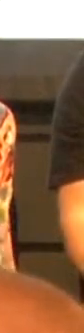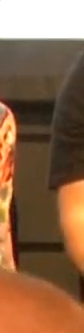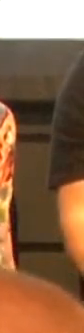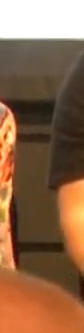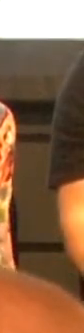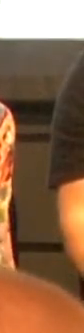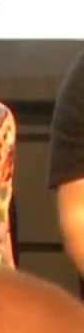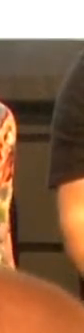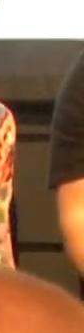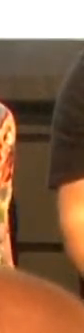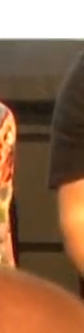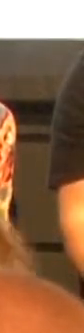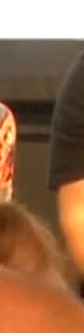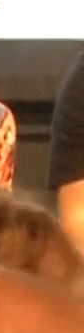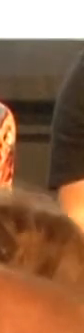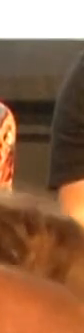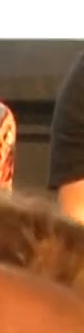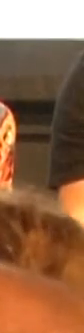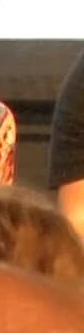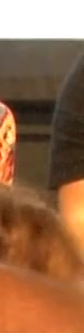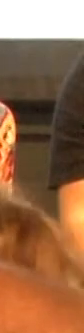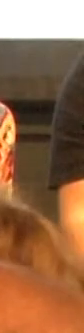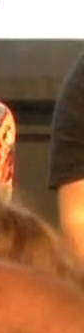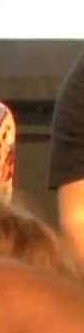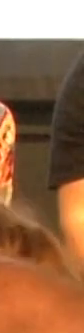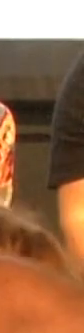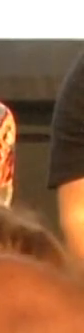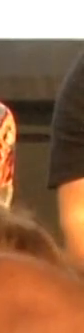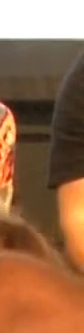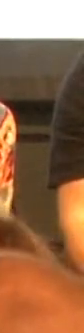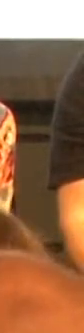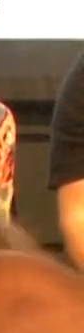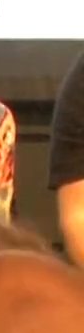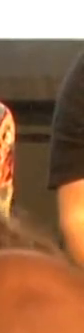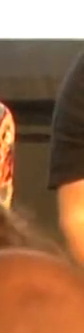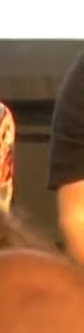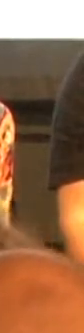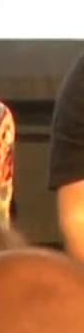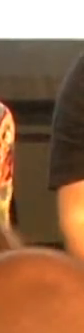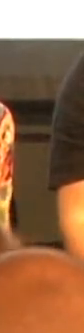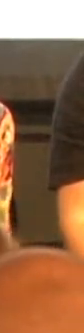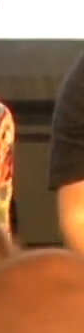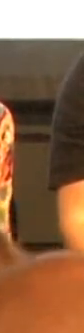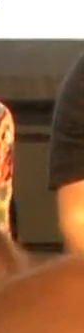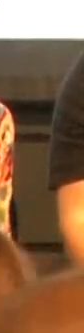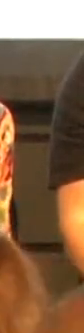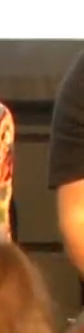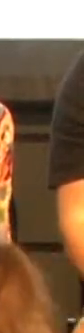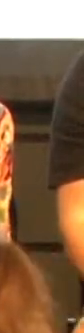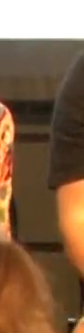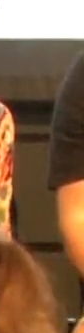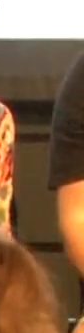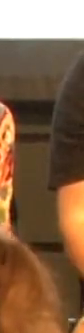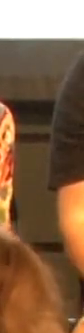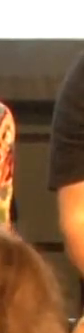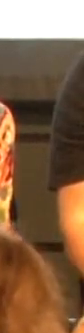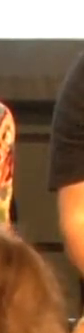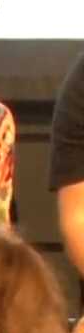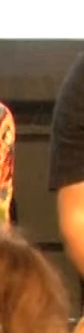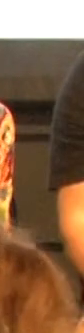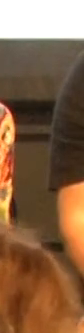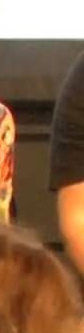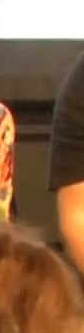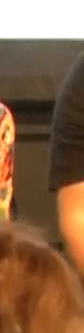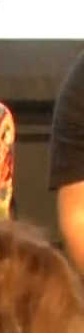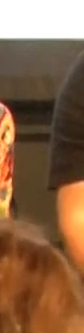de trans para frente, onde a gente convidou pessoas do país e de outros países para contarem